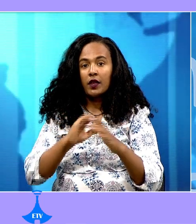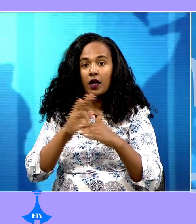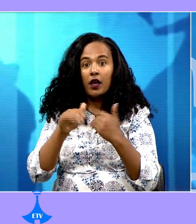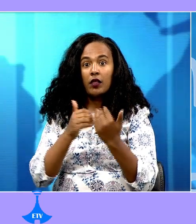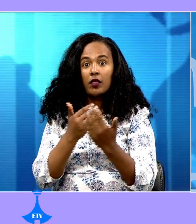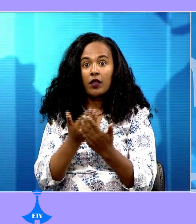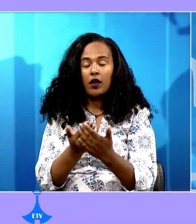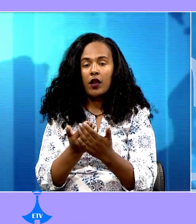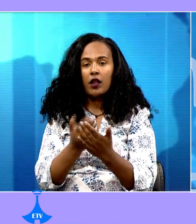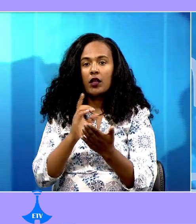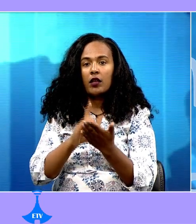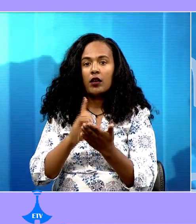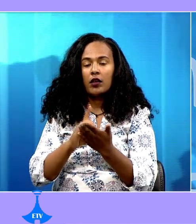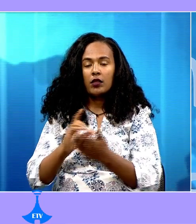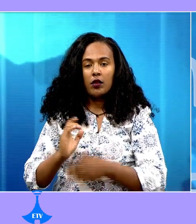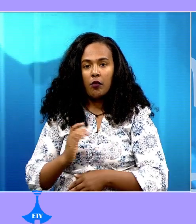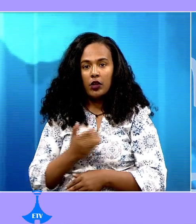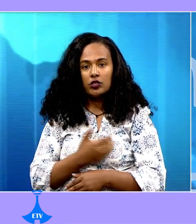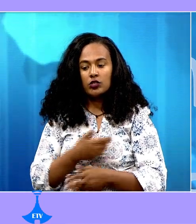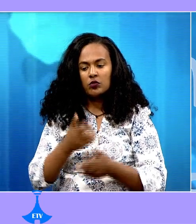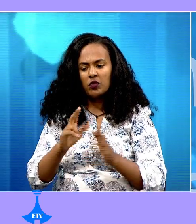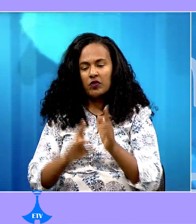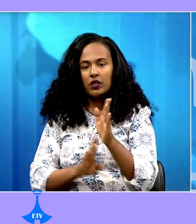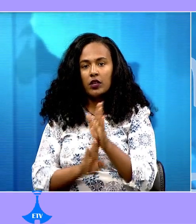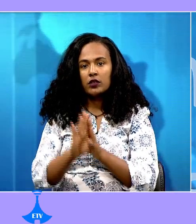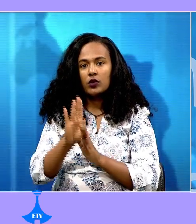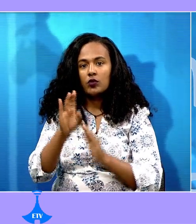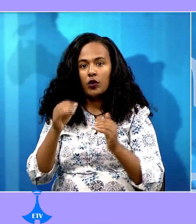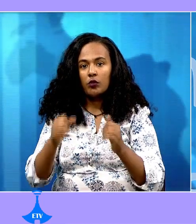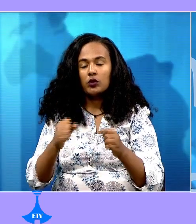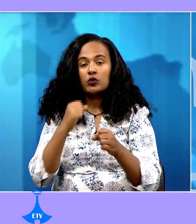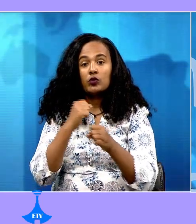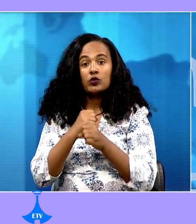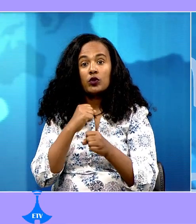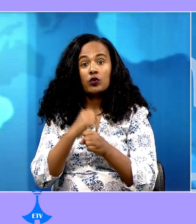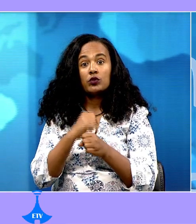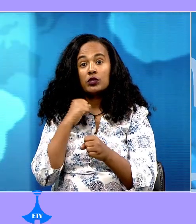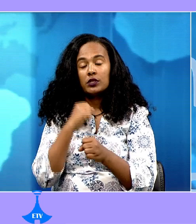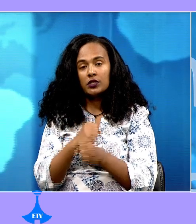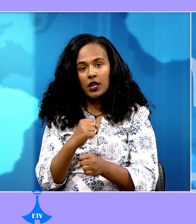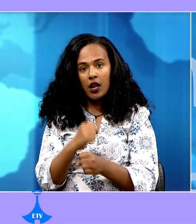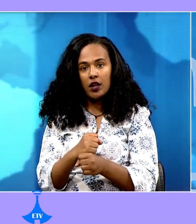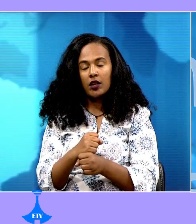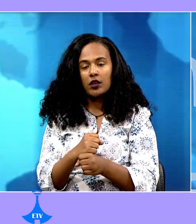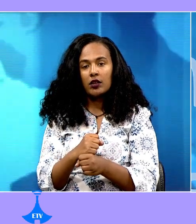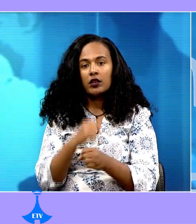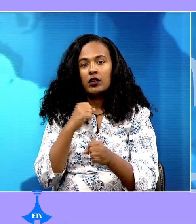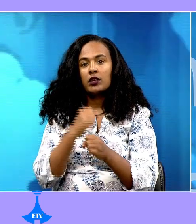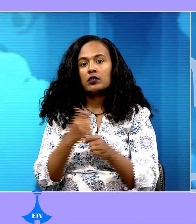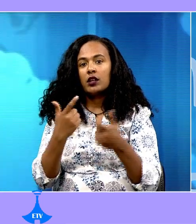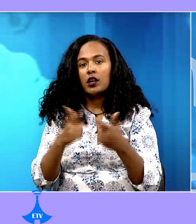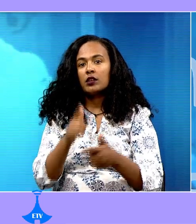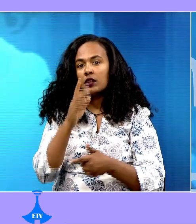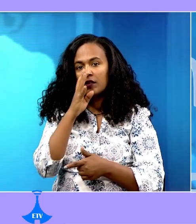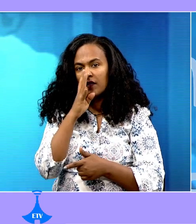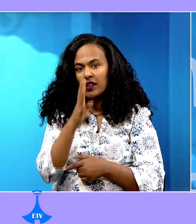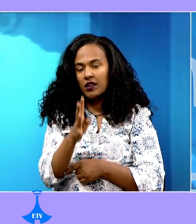አጠቃላይ ከተማችንን በፍጥነት ሊያሳድጉ የሚችሉ ስራዎችን እንሰራለን። የስራ እድል